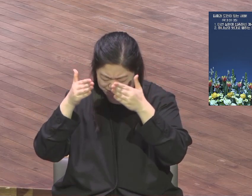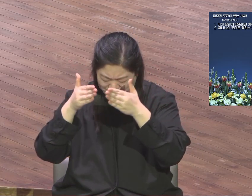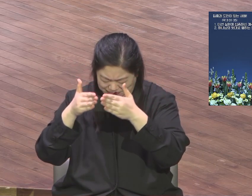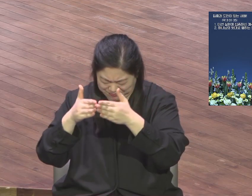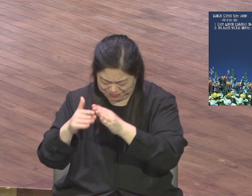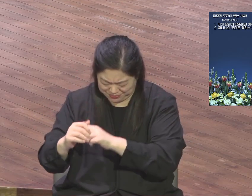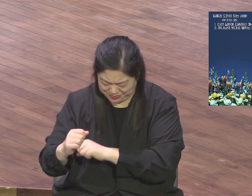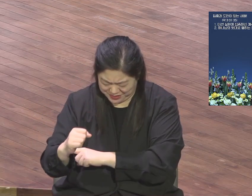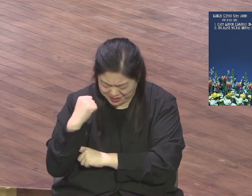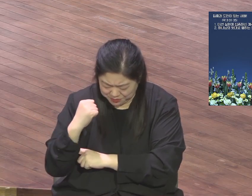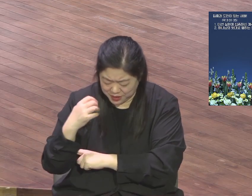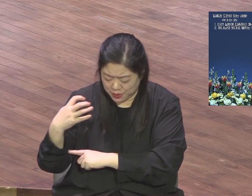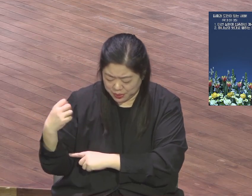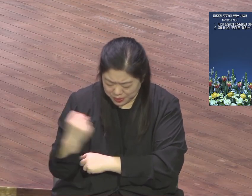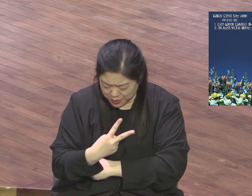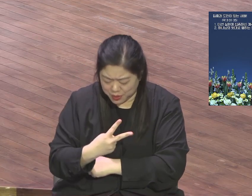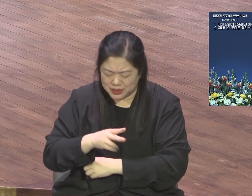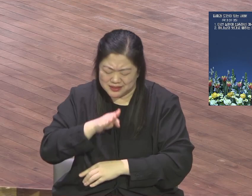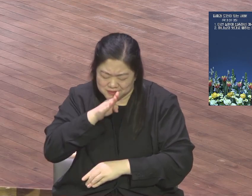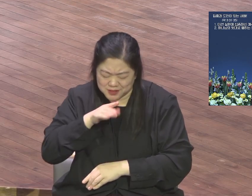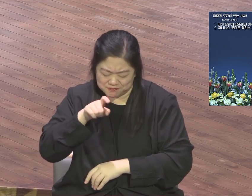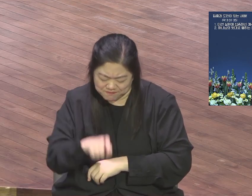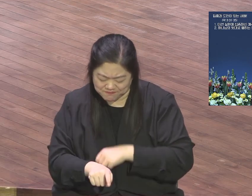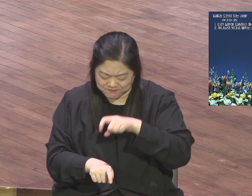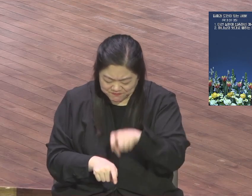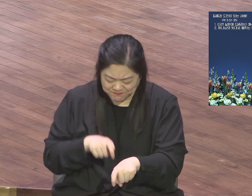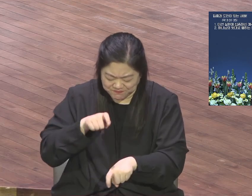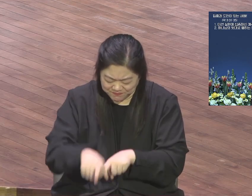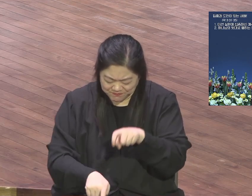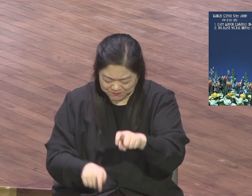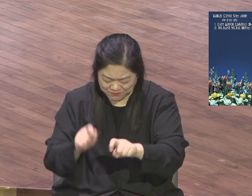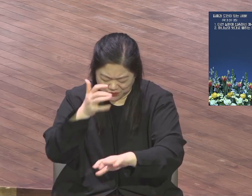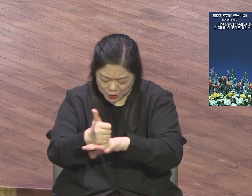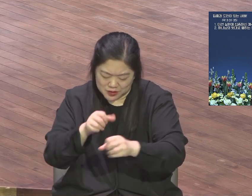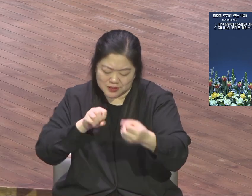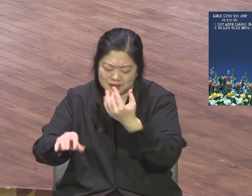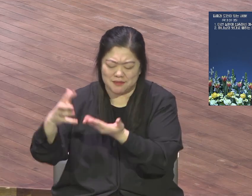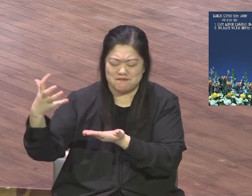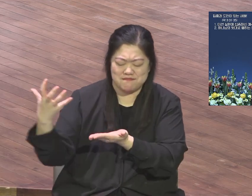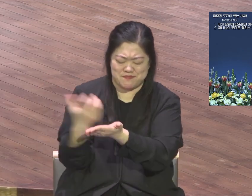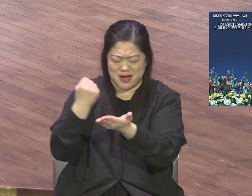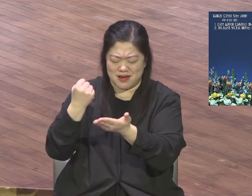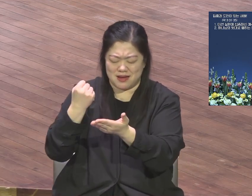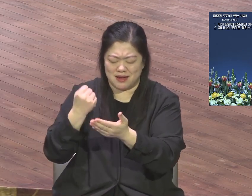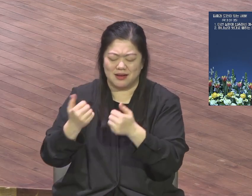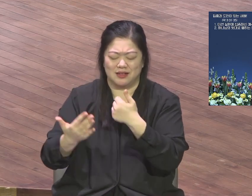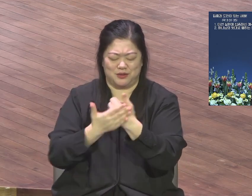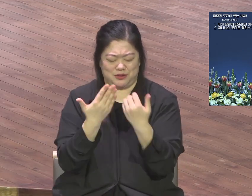하나님 실행하는, 그래서 도전해서 응답받고의 많은 우리 온계 모든 가족들